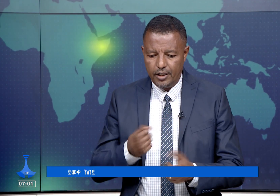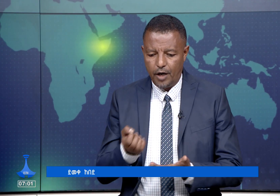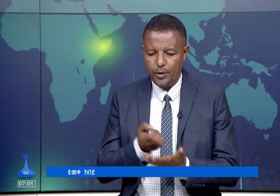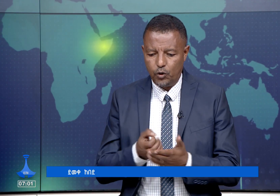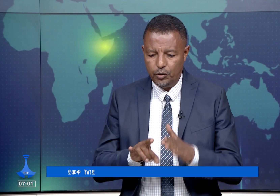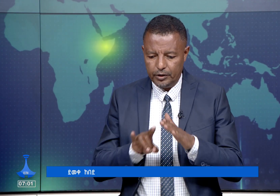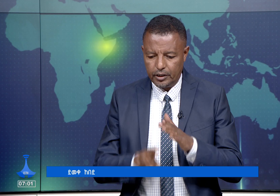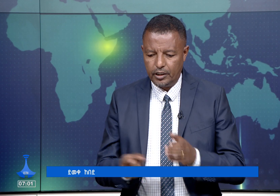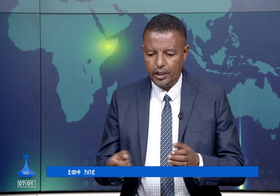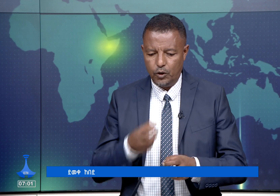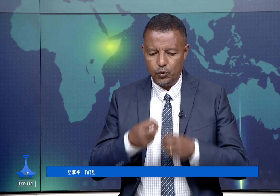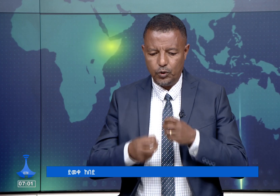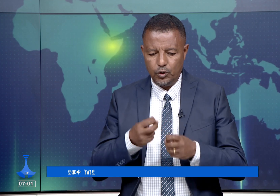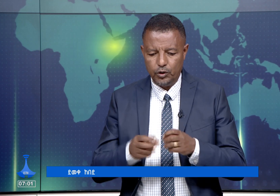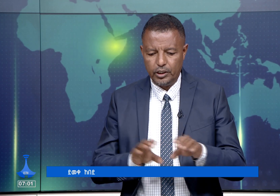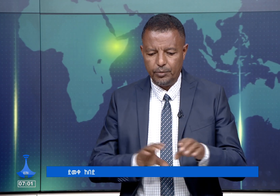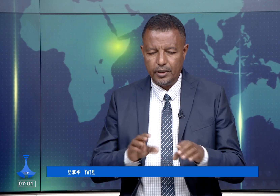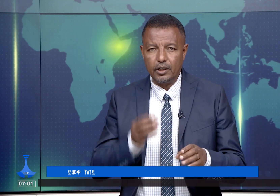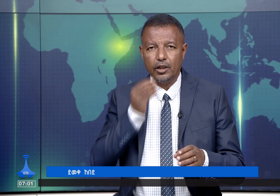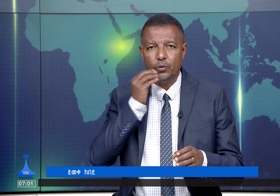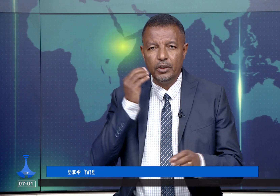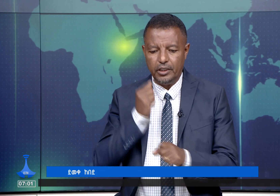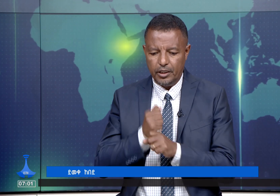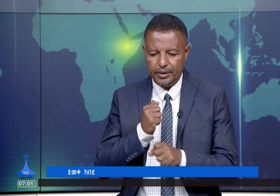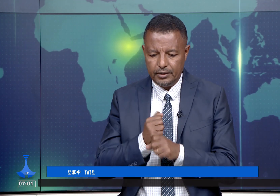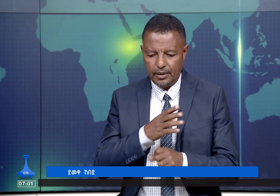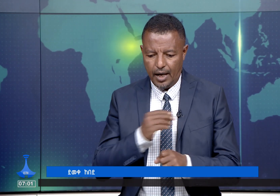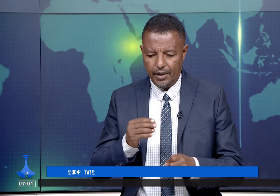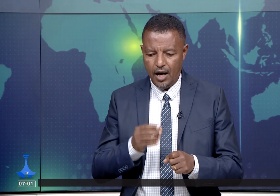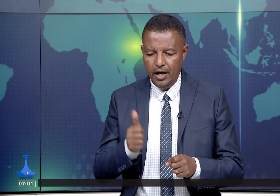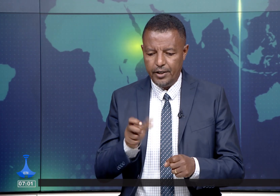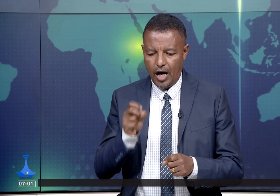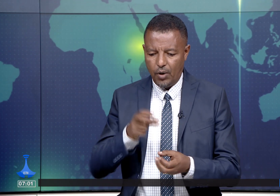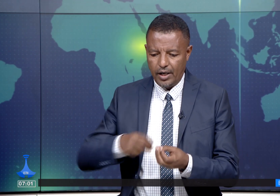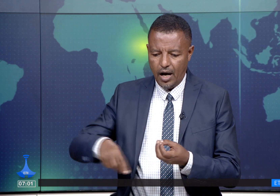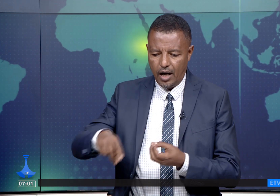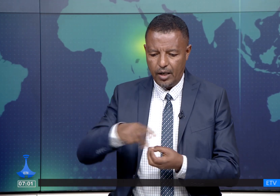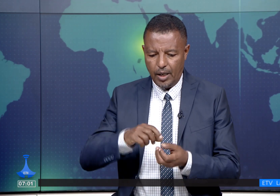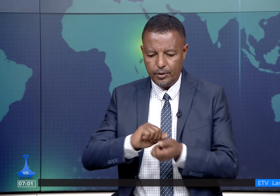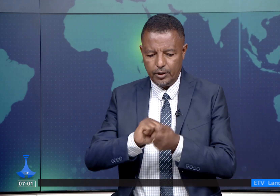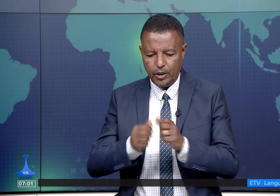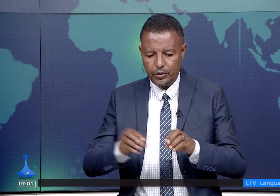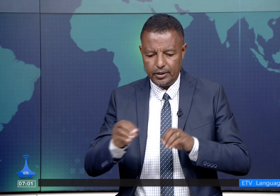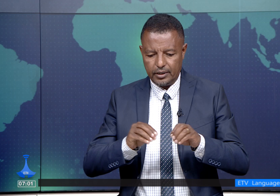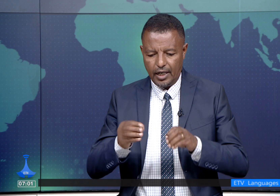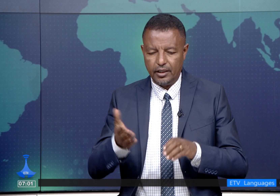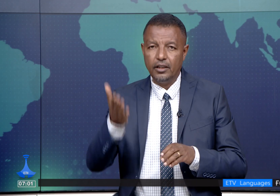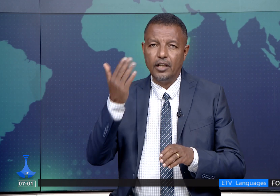ለአረጋውያንና በኢኮኖሚ ዝቅተኛ ለሆኑ ወገኖች የሚደረገው የቤት ስራና የአዋሬ አካባቢ የለውጥ እንቅስቃሴ